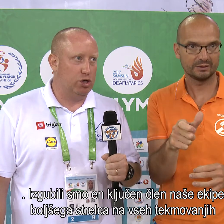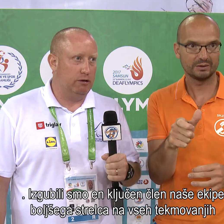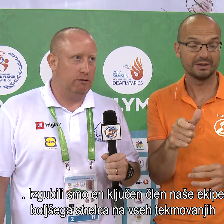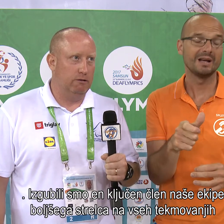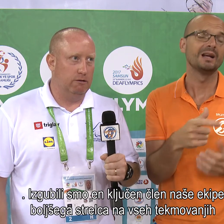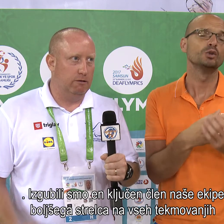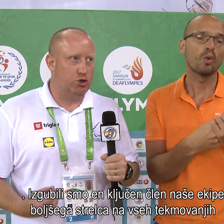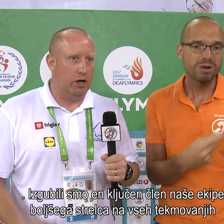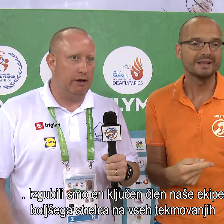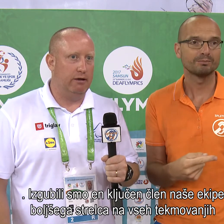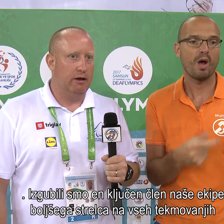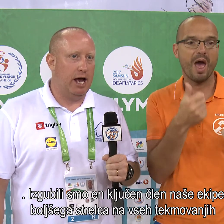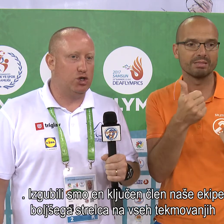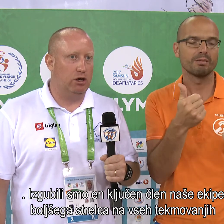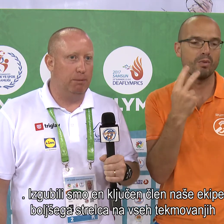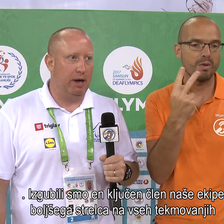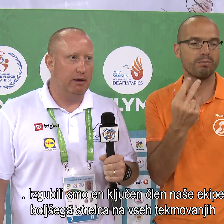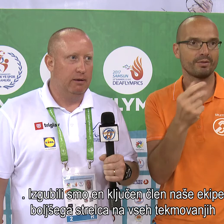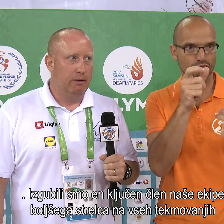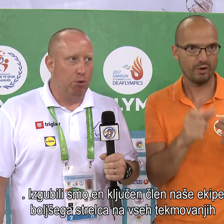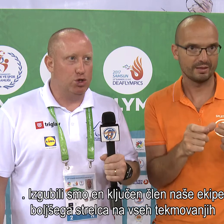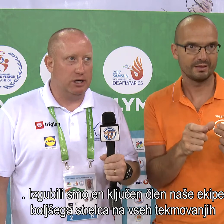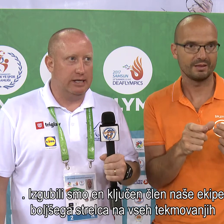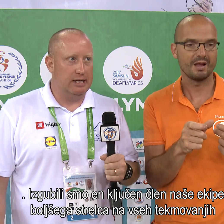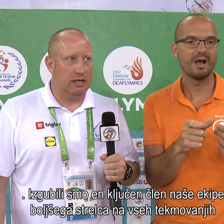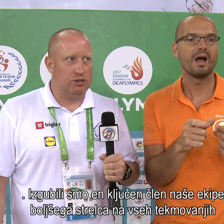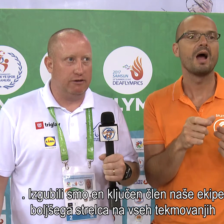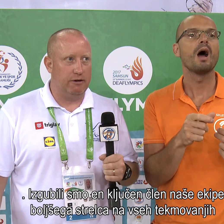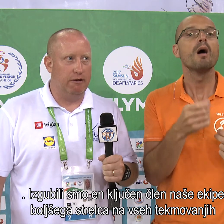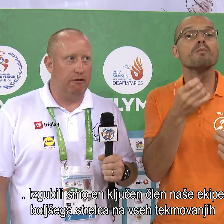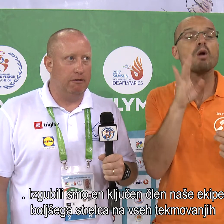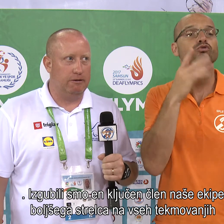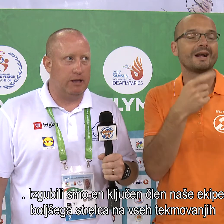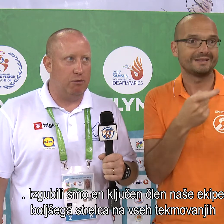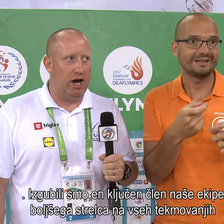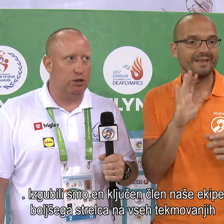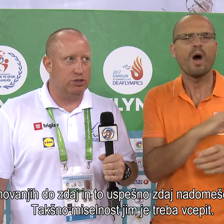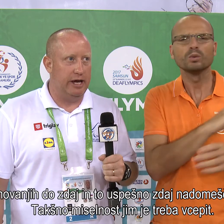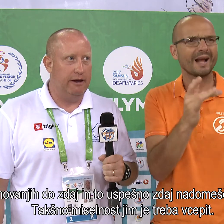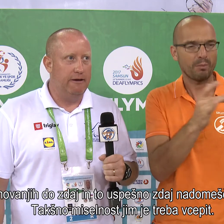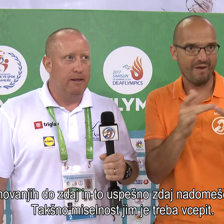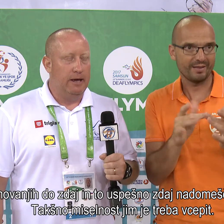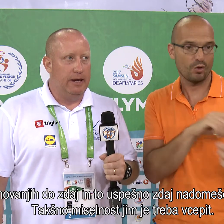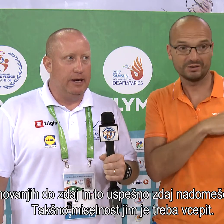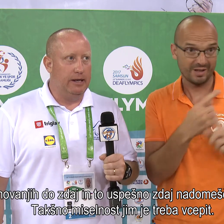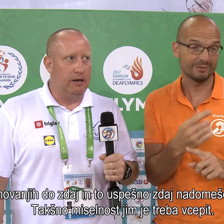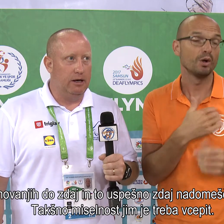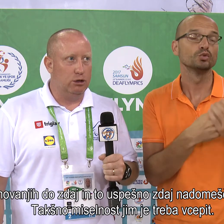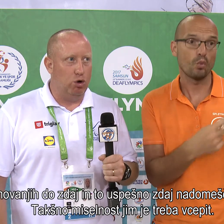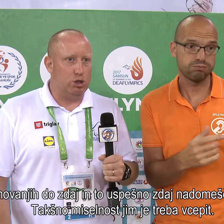ključen člen naše ekipe, boljšega strelca na vseh tekmovanjih do zdaj in to